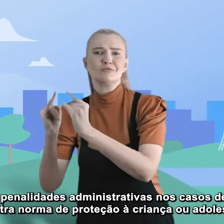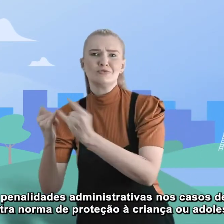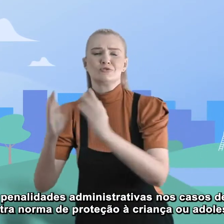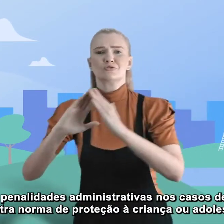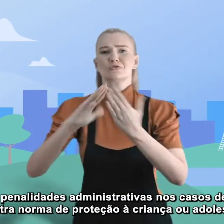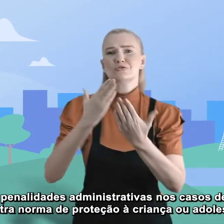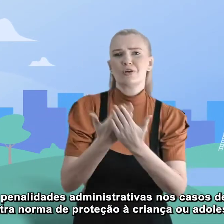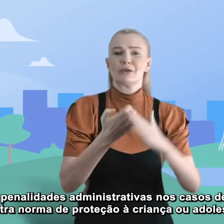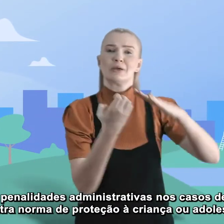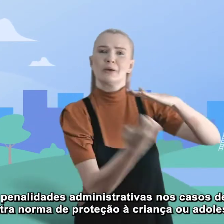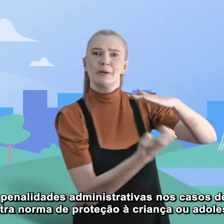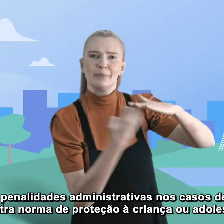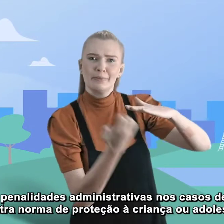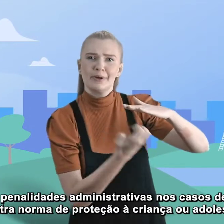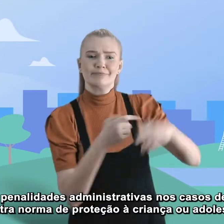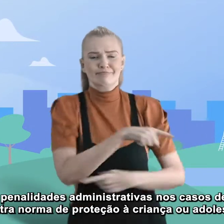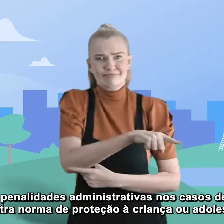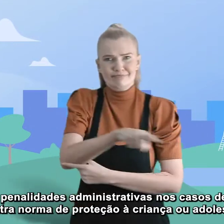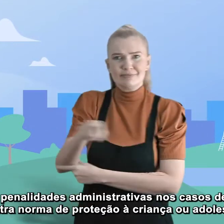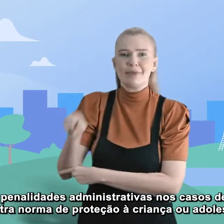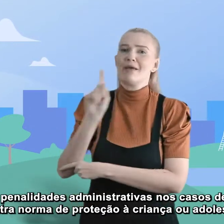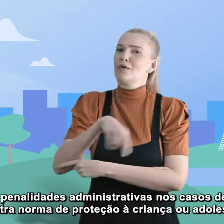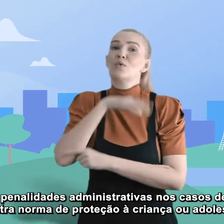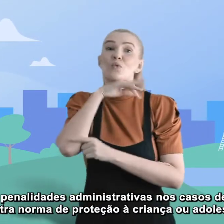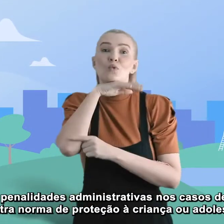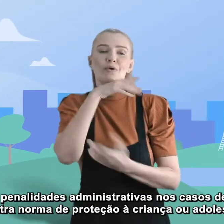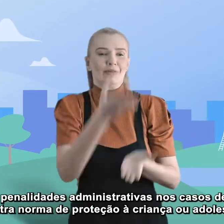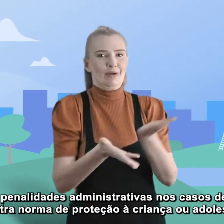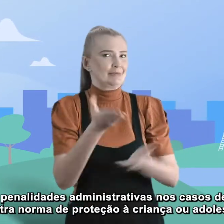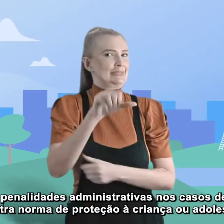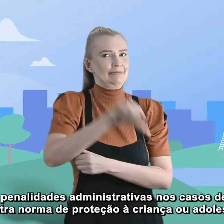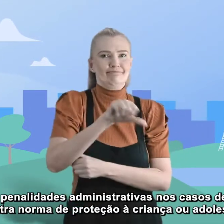norma de proteção à criança ou adolescente.